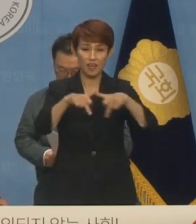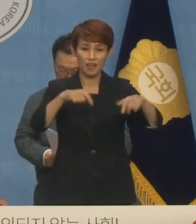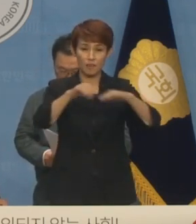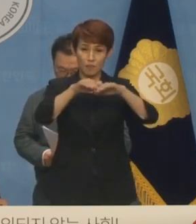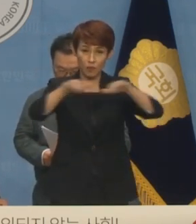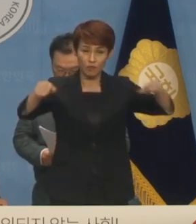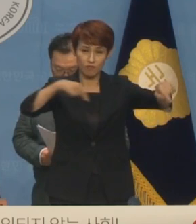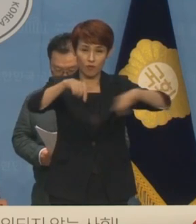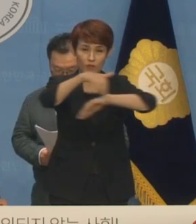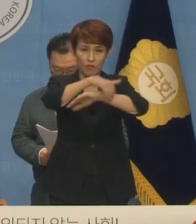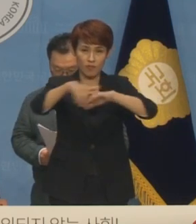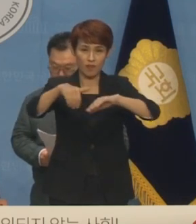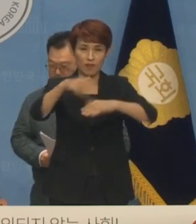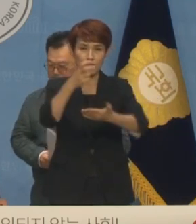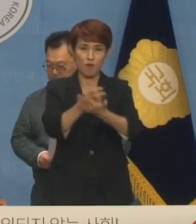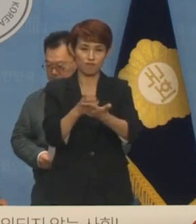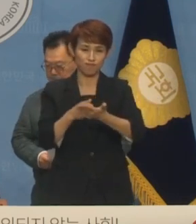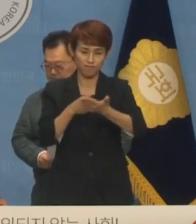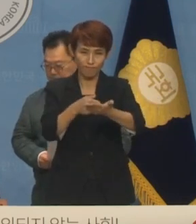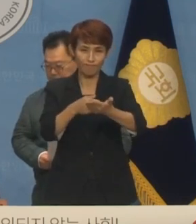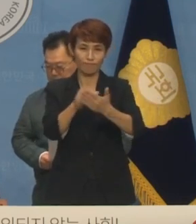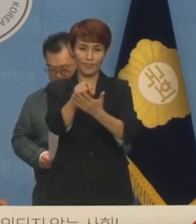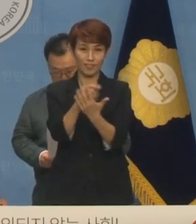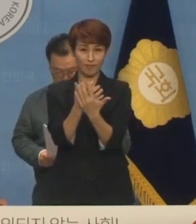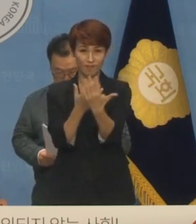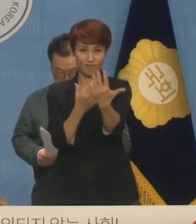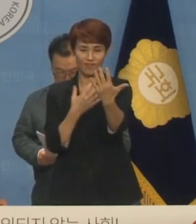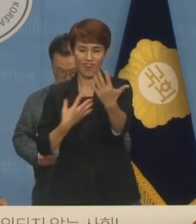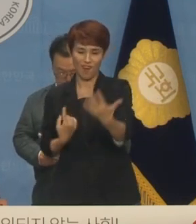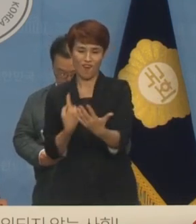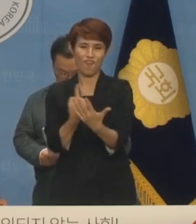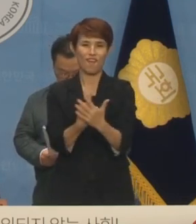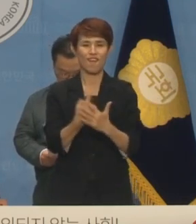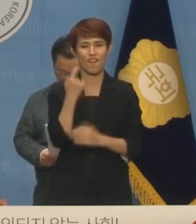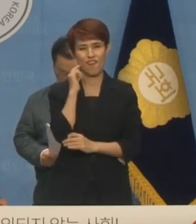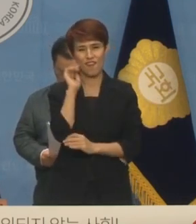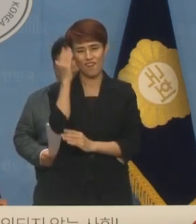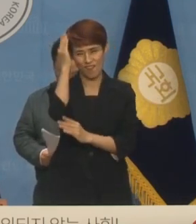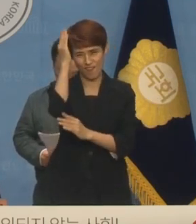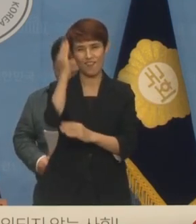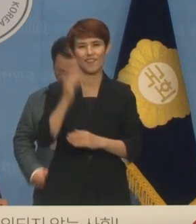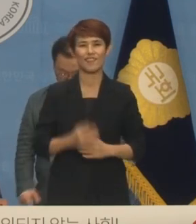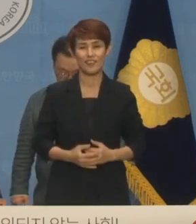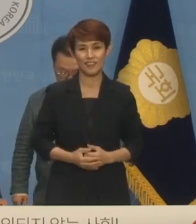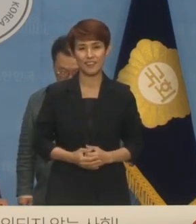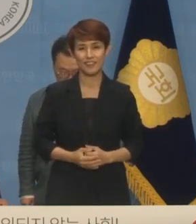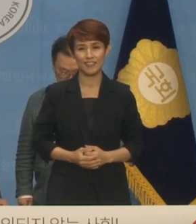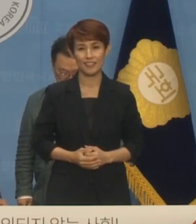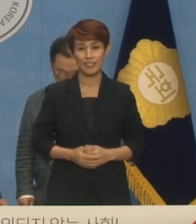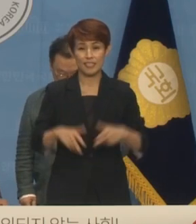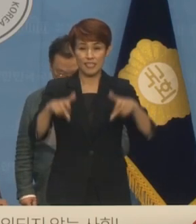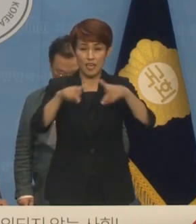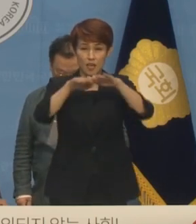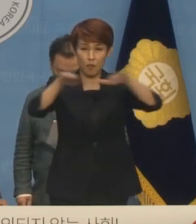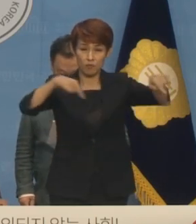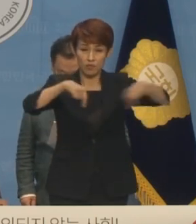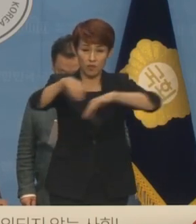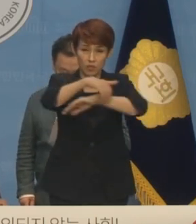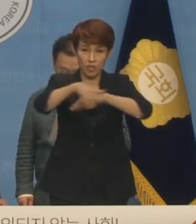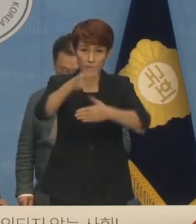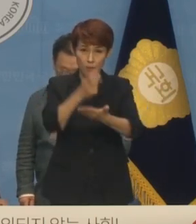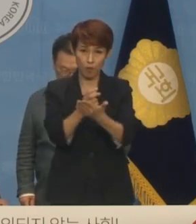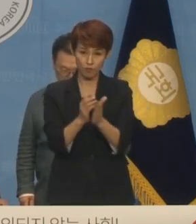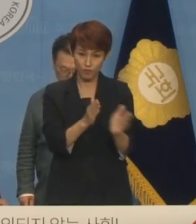장애평등정책법 발의 기자회견에 함께하게 돼서 큰 영광으로 생각을 합니다. 우선 장애평등정책법을 준비해